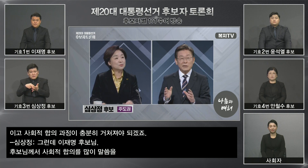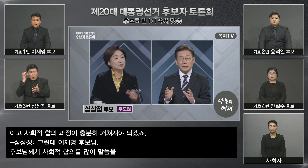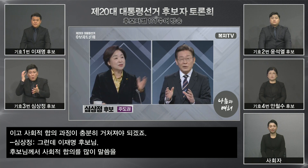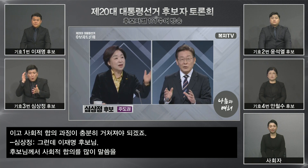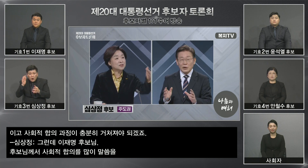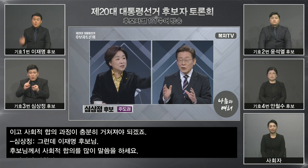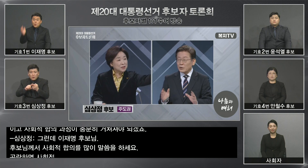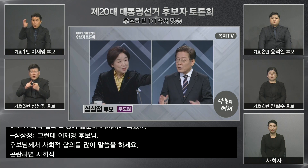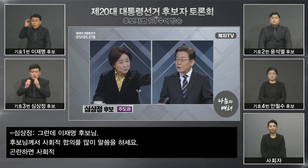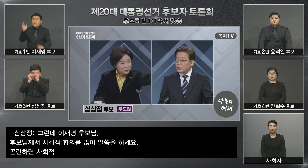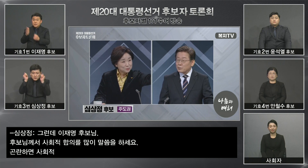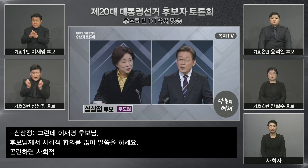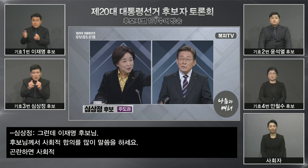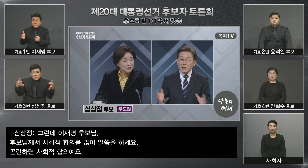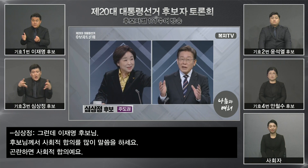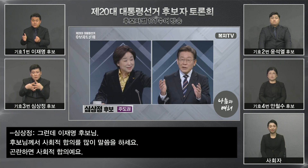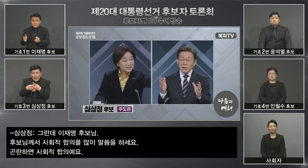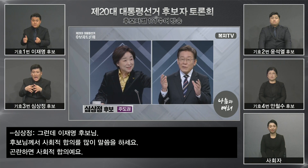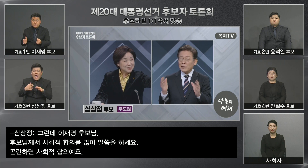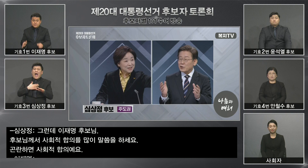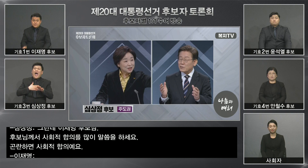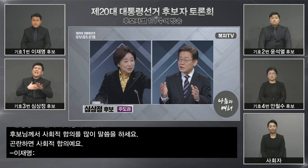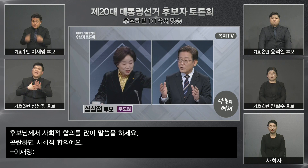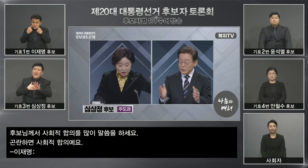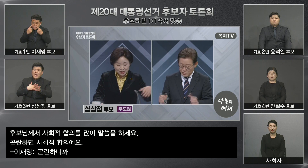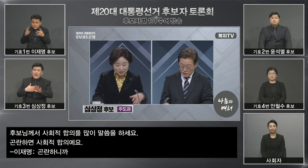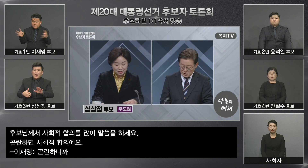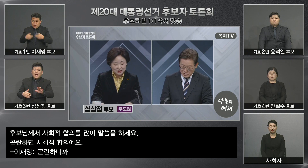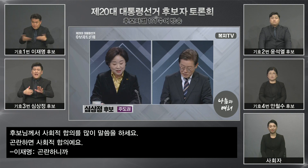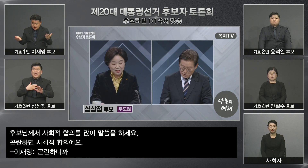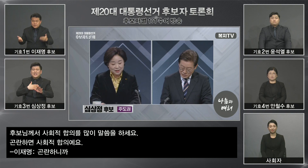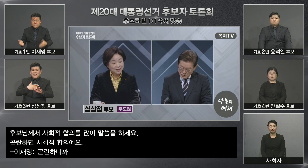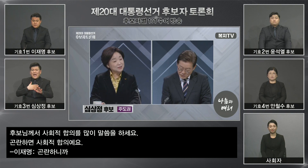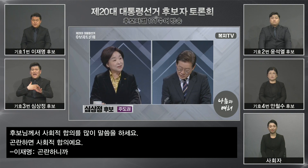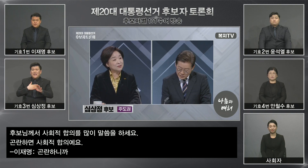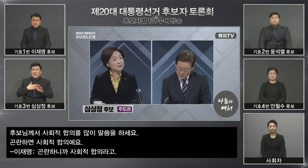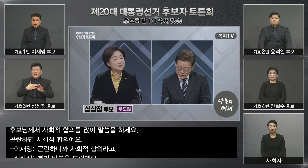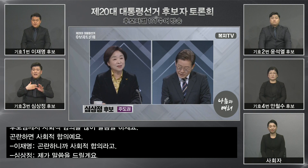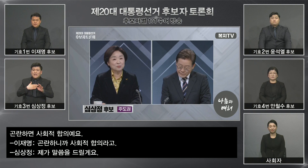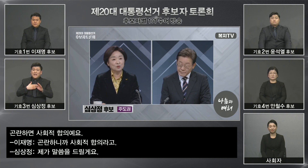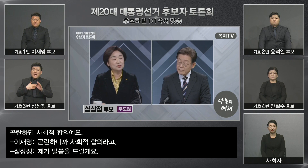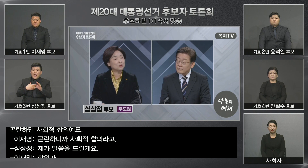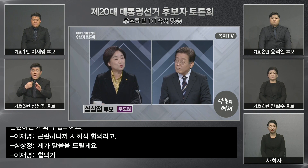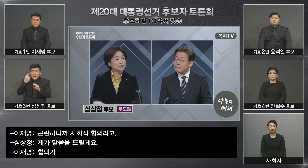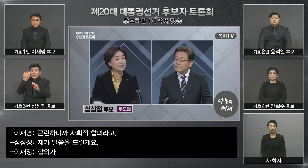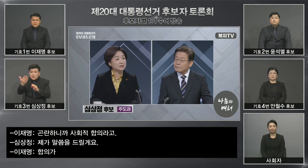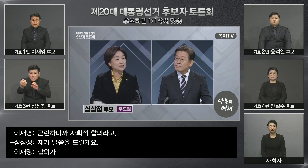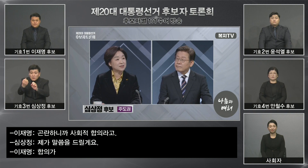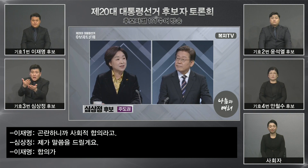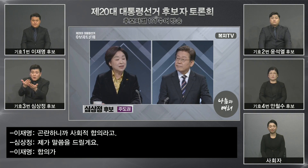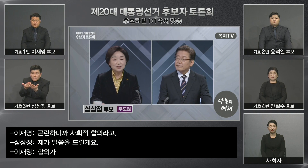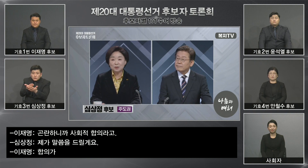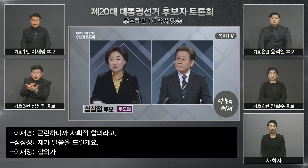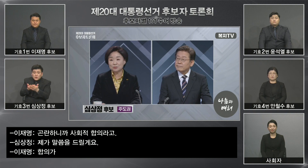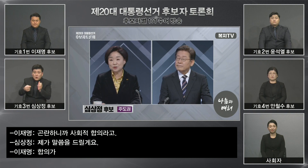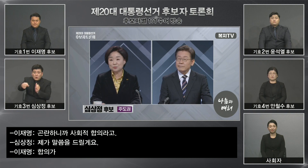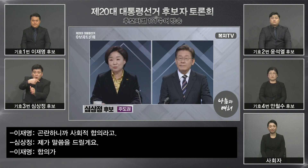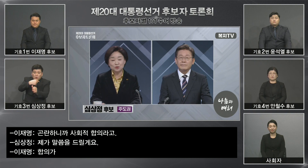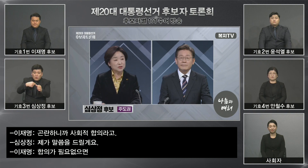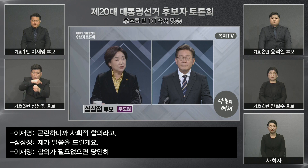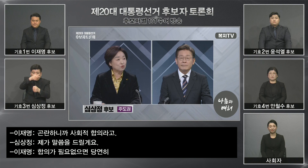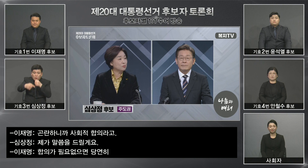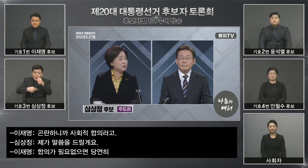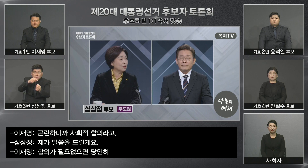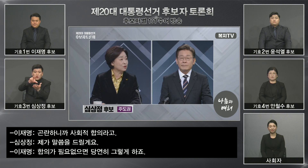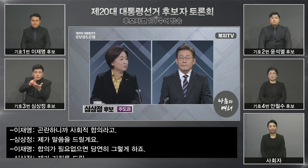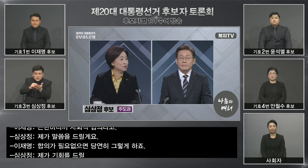사회적 예를 들면, 합의라고. 제가 말씀 명백하면 합의가 필요 없지요. 기회 당연히 드릴 때 그렇죠. 하세요. 그러니까 네. 뭐 원전 문제라든지 차별금지법